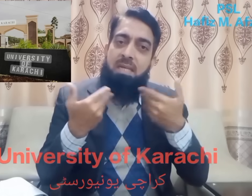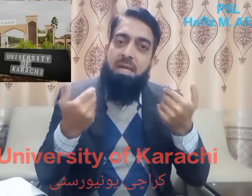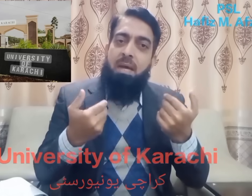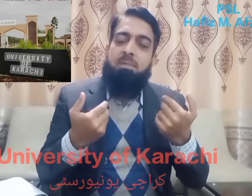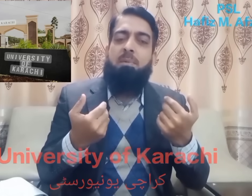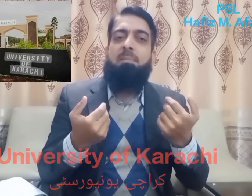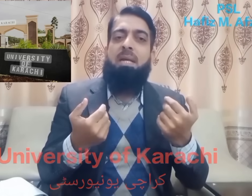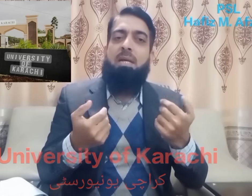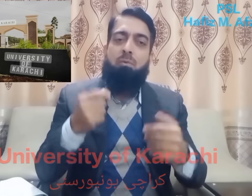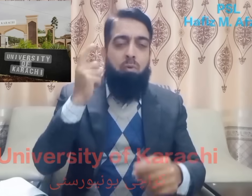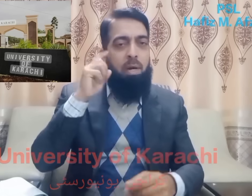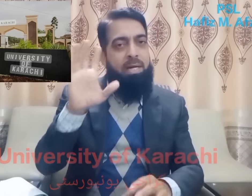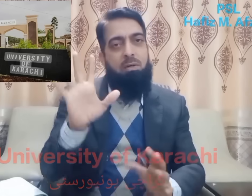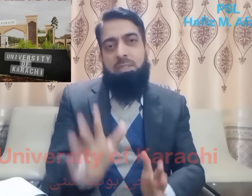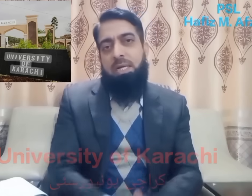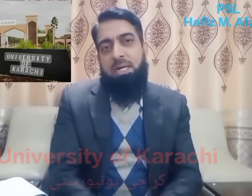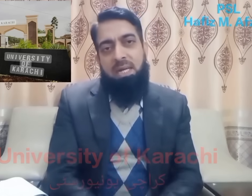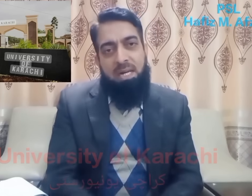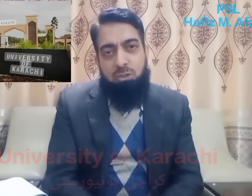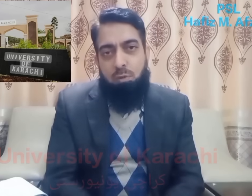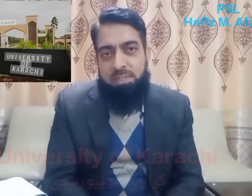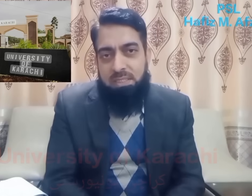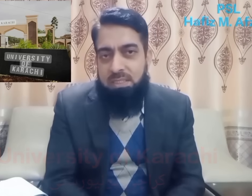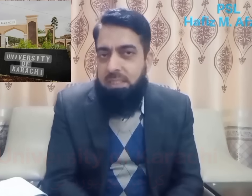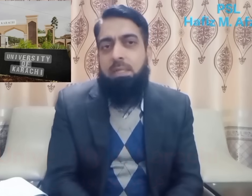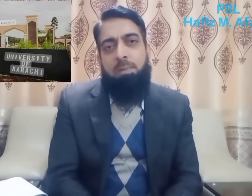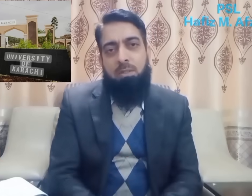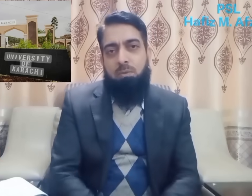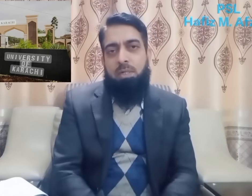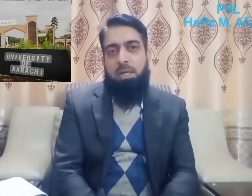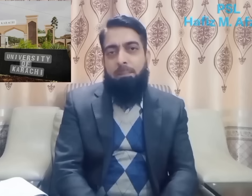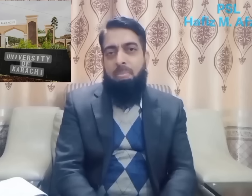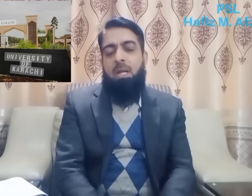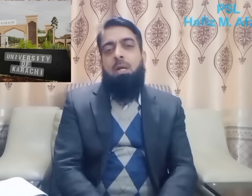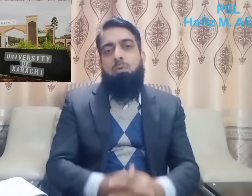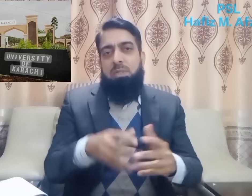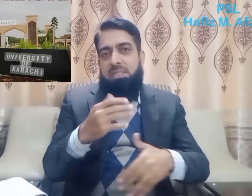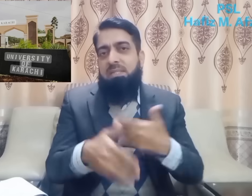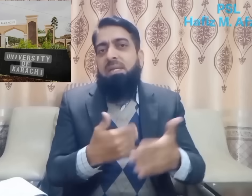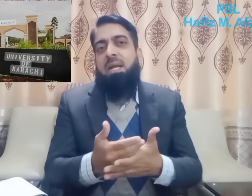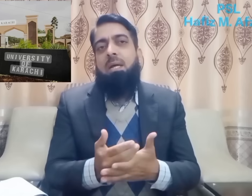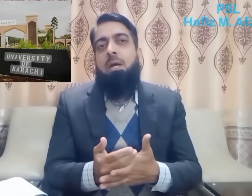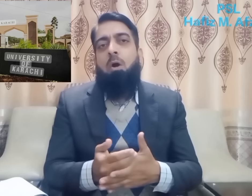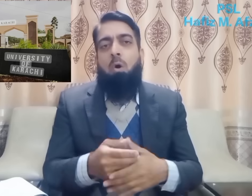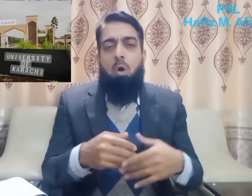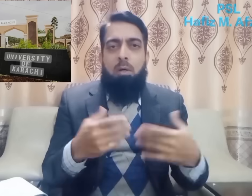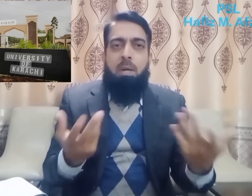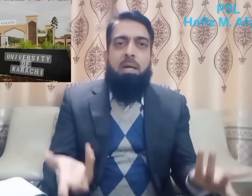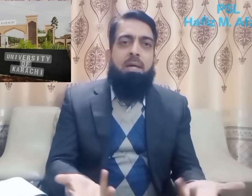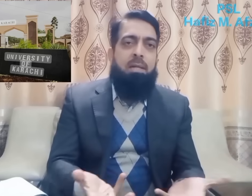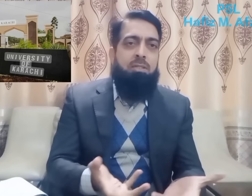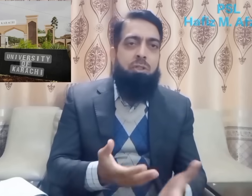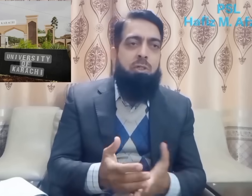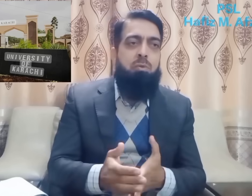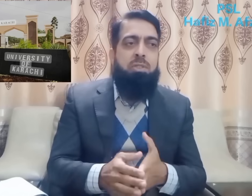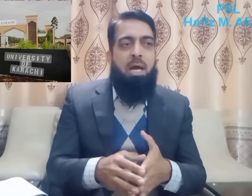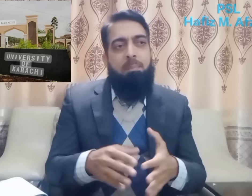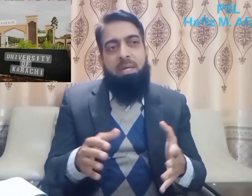सिंध का नाम जब हम लेंगे तो उनको आइडिया हो जाएगा कि कराची यूनिवर्सिटी सिंध की बात हो रही है। तो इसी तरह और अगर इंस्टीट्यूट्स